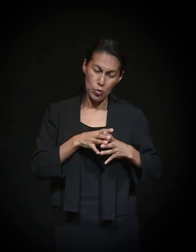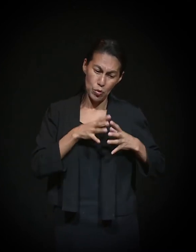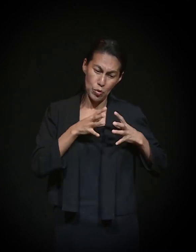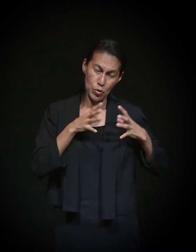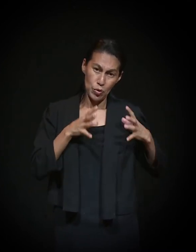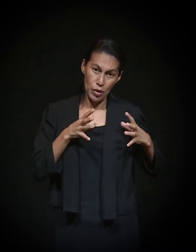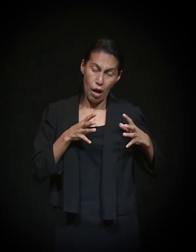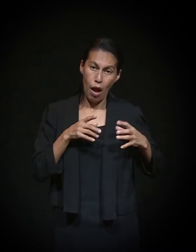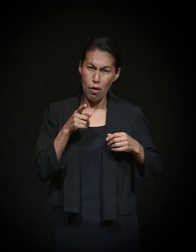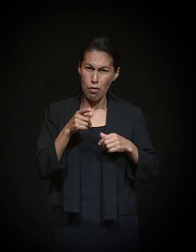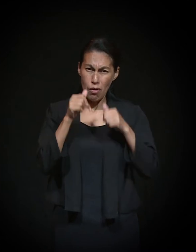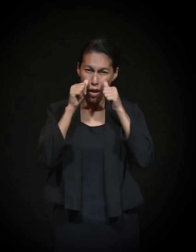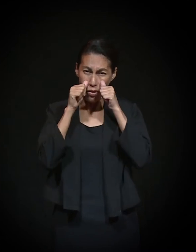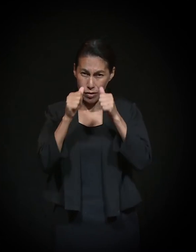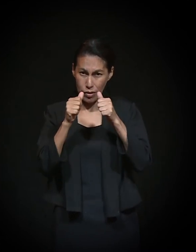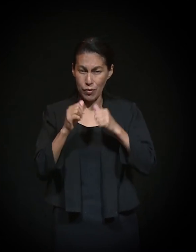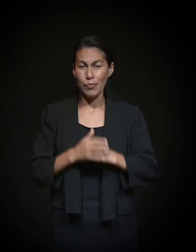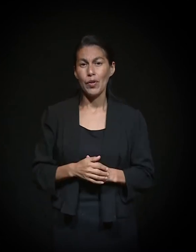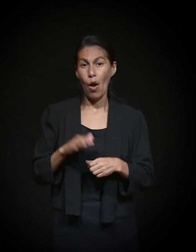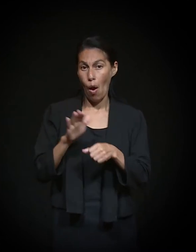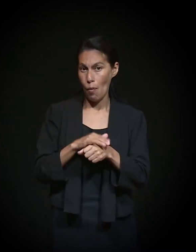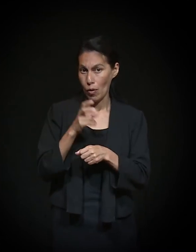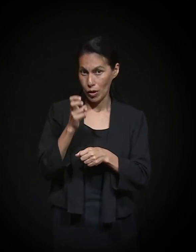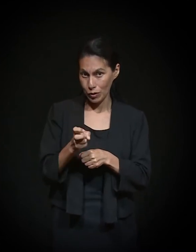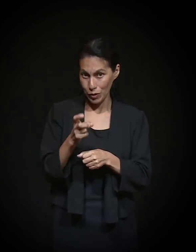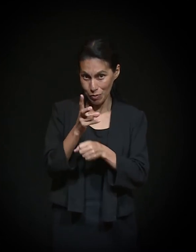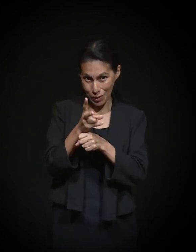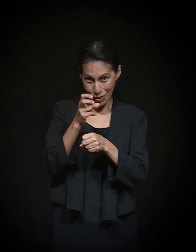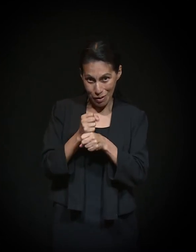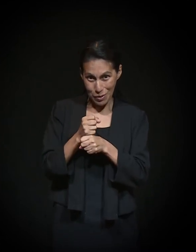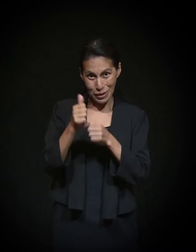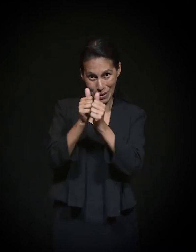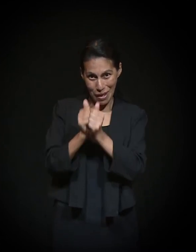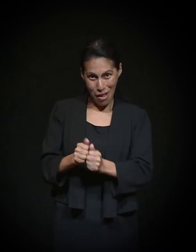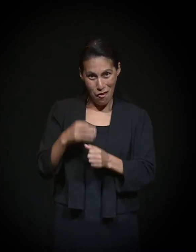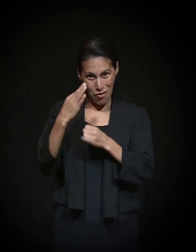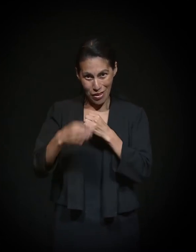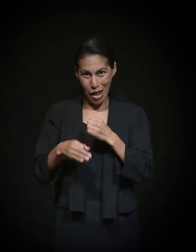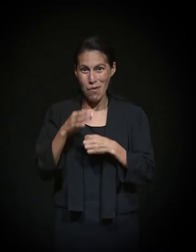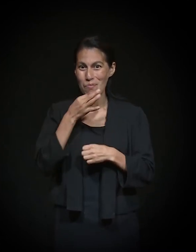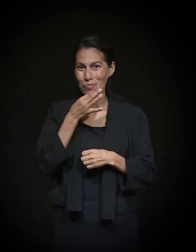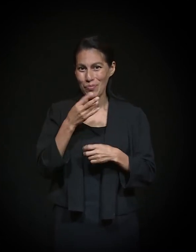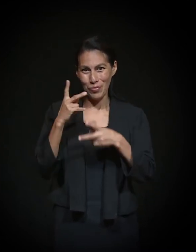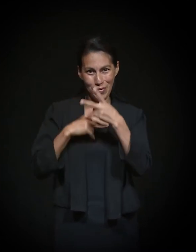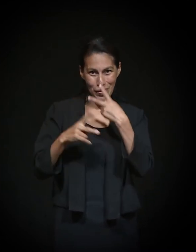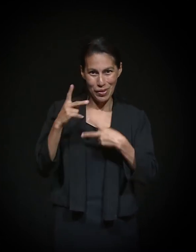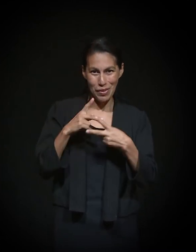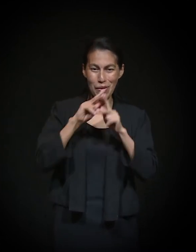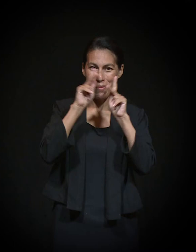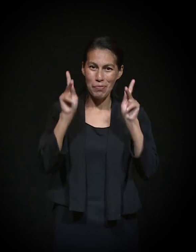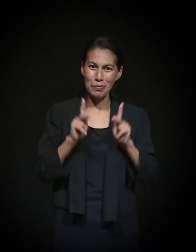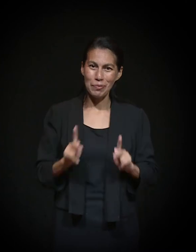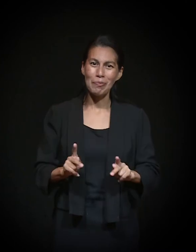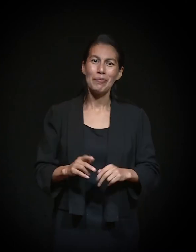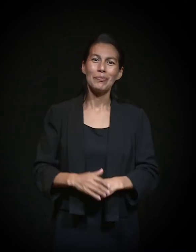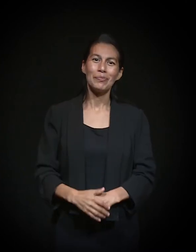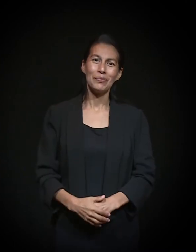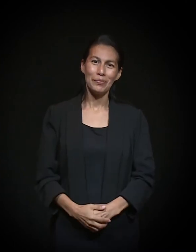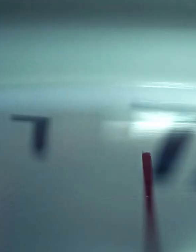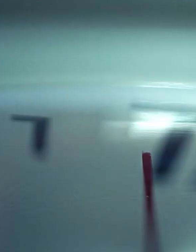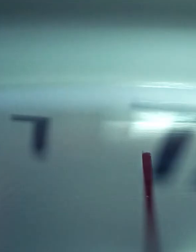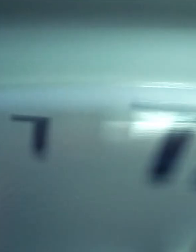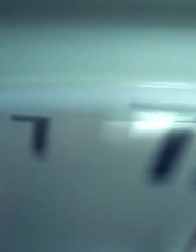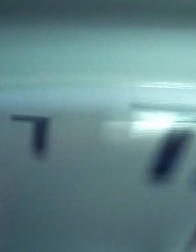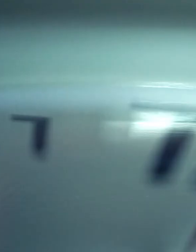testimonios de estos niños, por eso te invitamos a quedarte hasta el final. Bienvenidos a Un Momento de Paz.